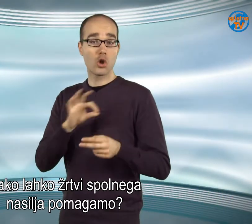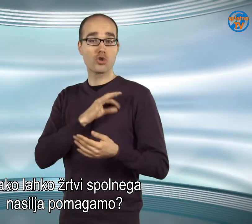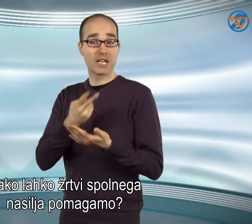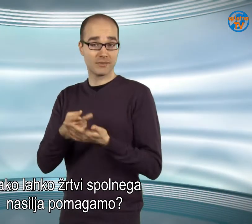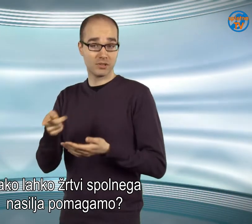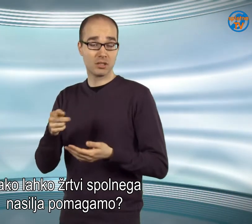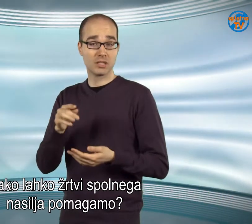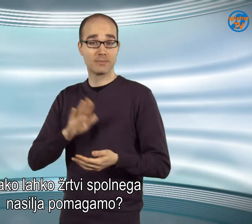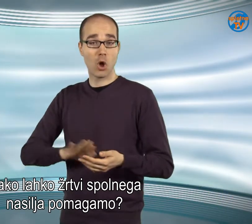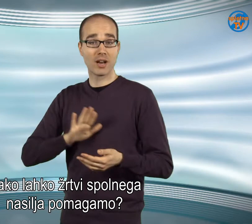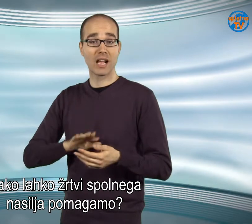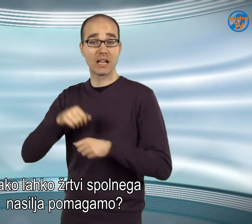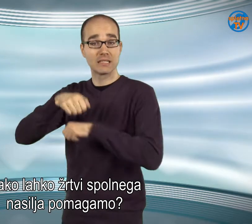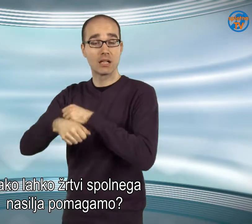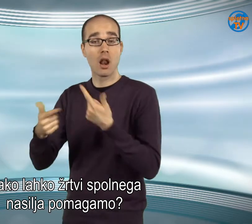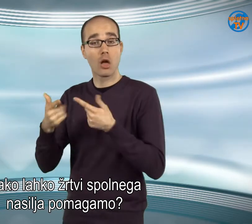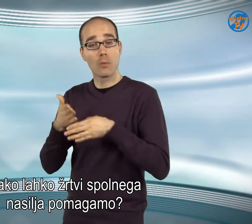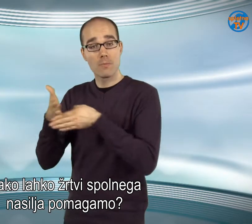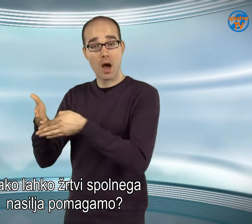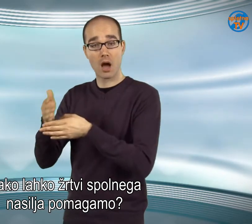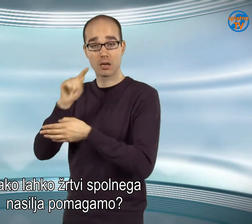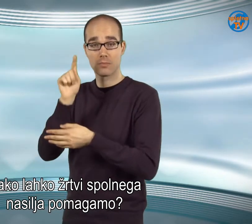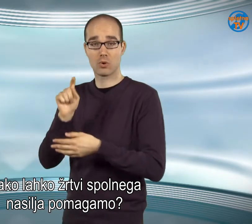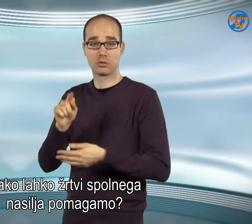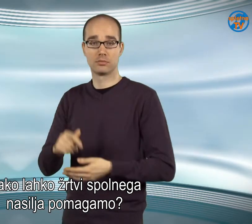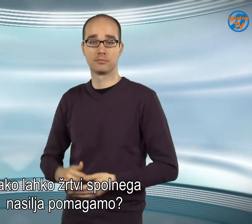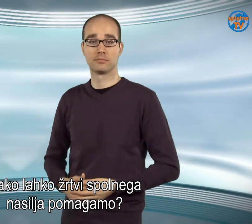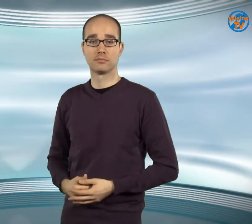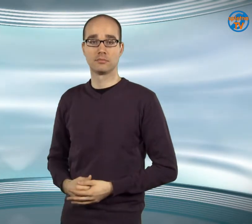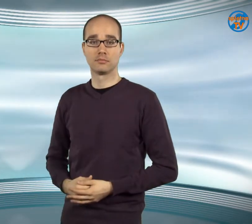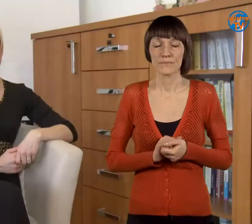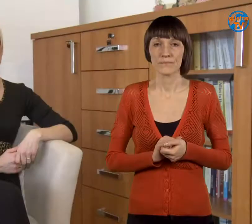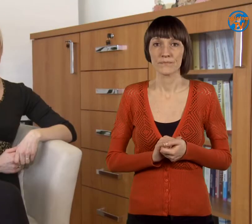Kako lahko žrtvi spolnega nasilja pomagamo?